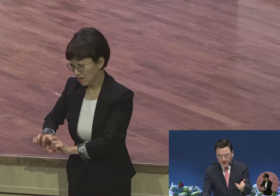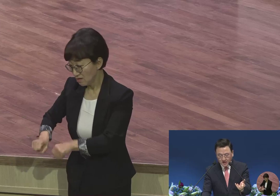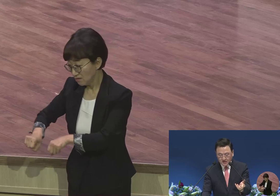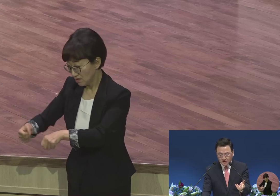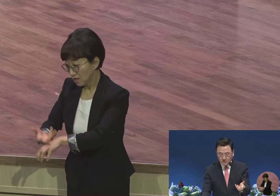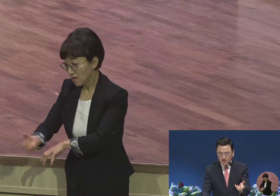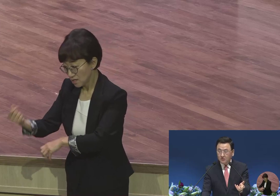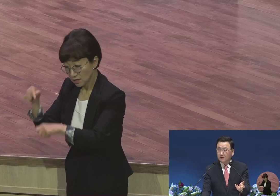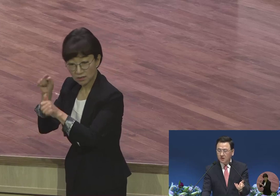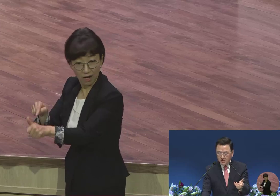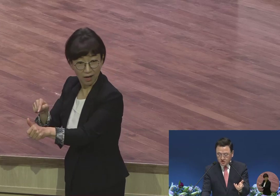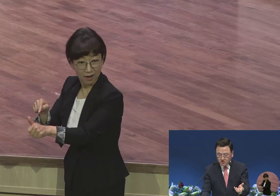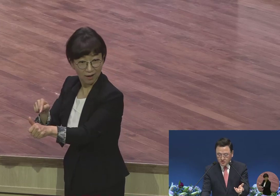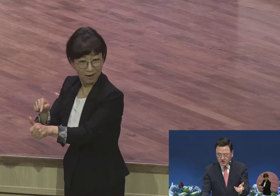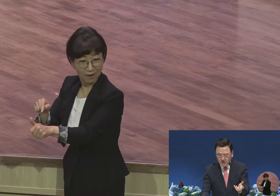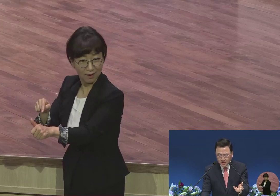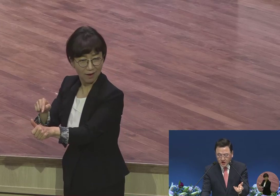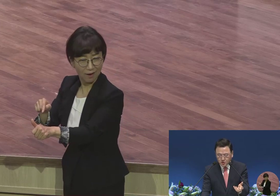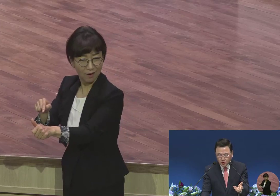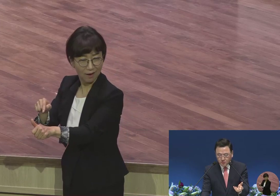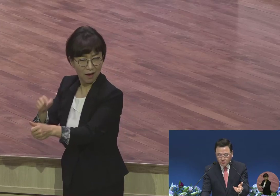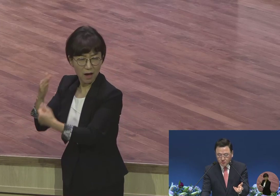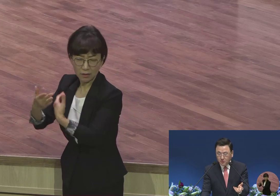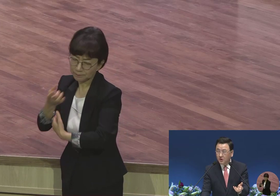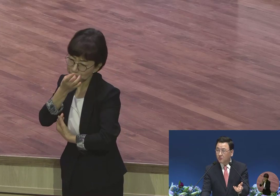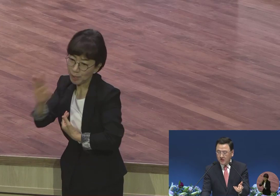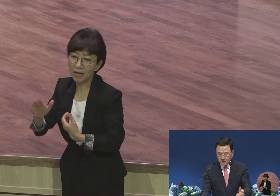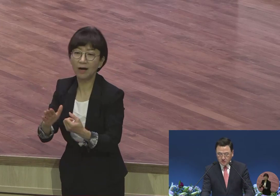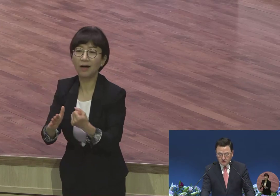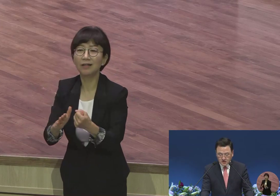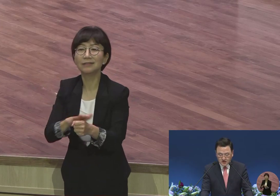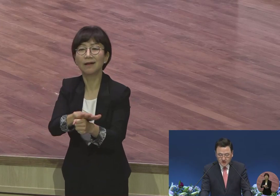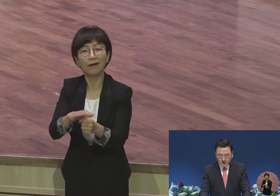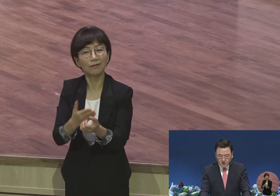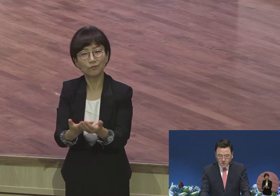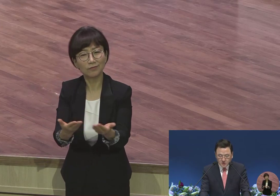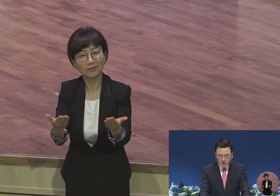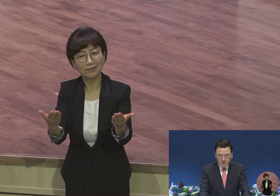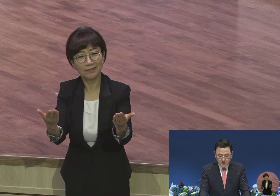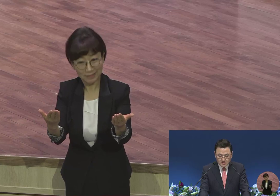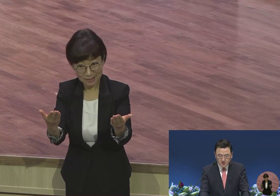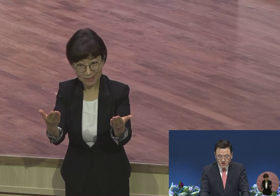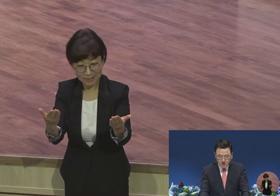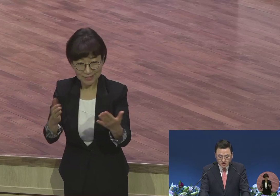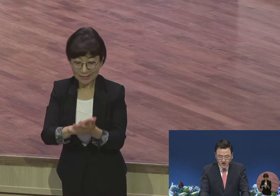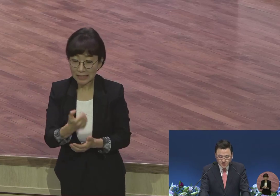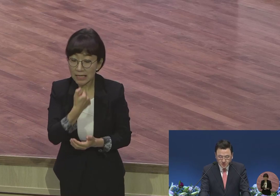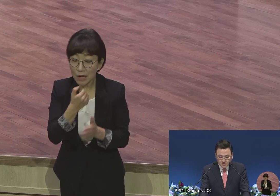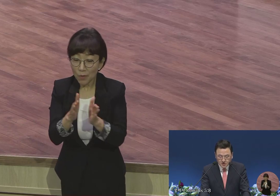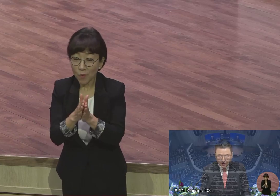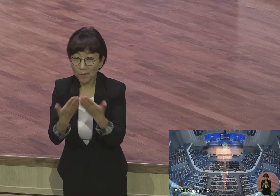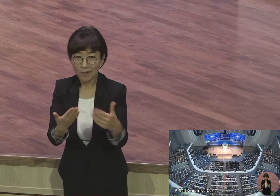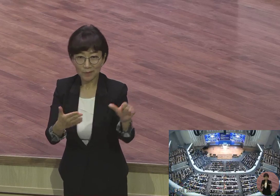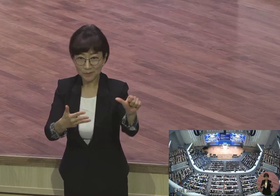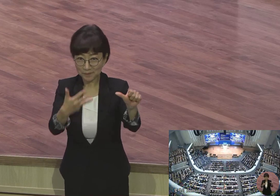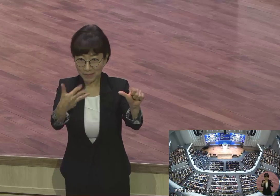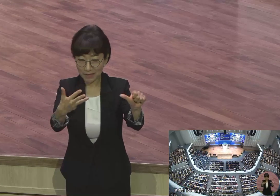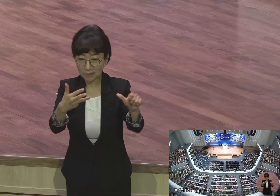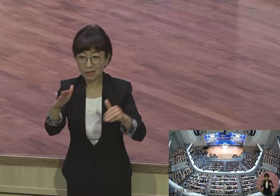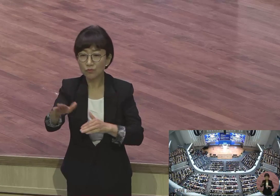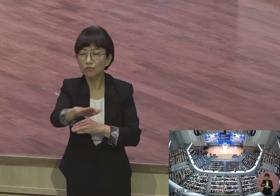저와 여러분도 마찬가지라는 거죠. 인간적으로 보면 이해할 수 없는 부분들이 너무 많다는 겁니다. 로마서 5장 8절에 보니까 우리가 아직 죄인되었을